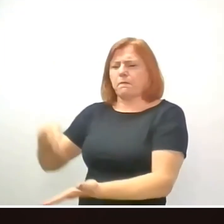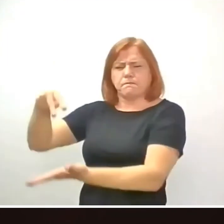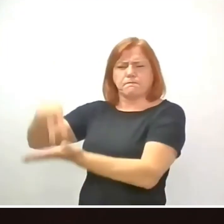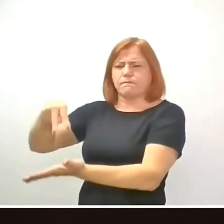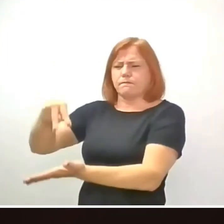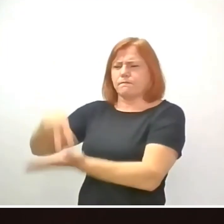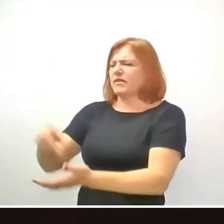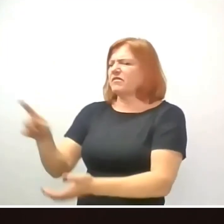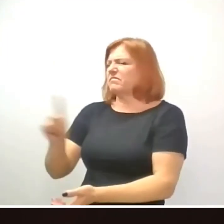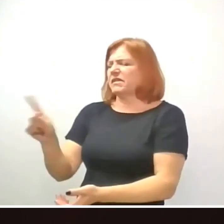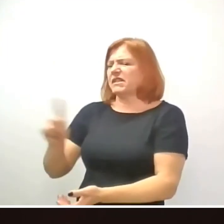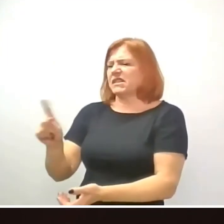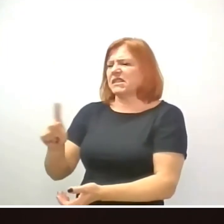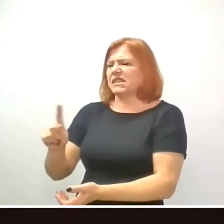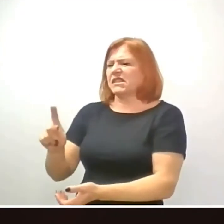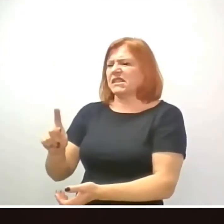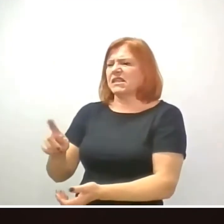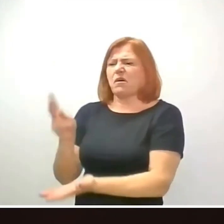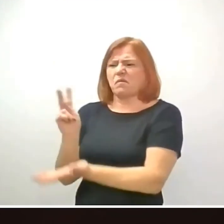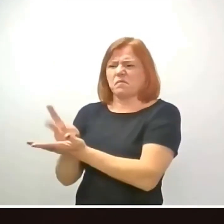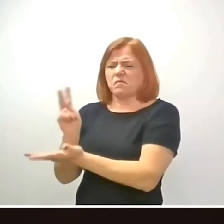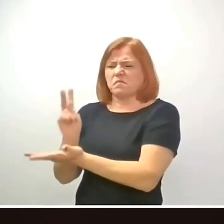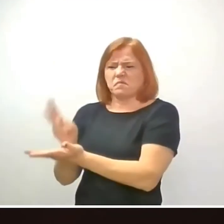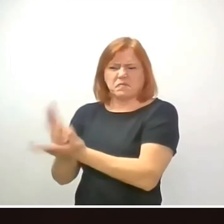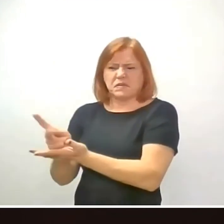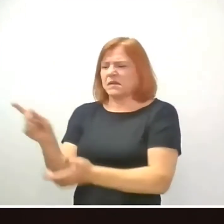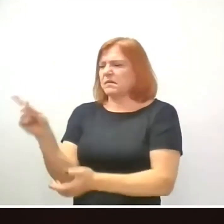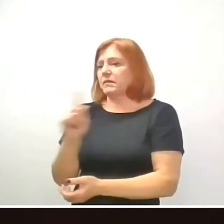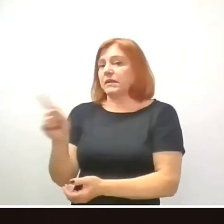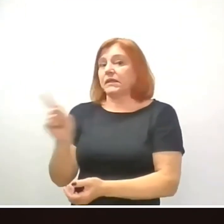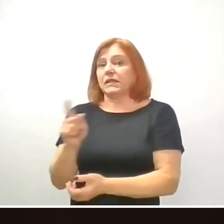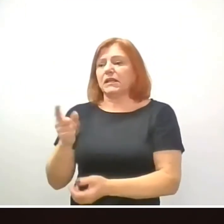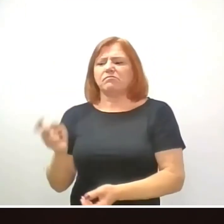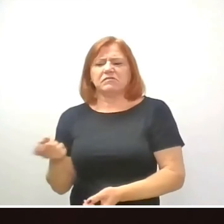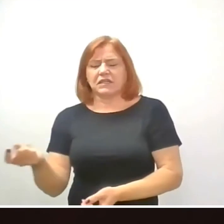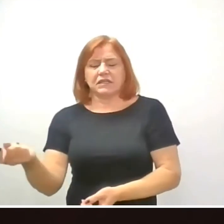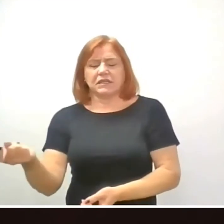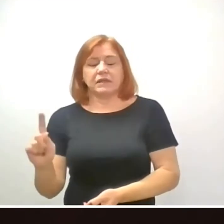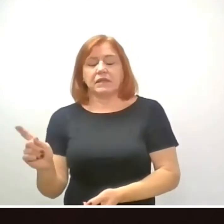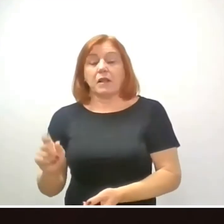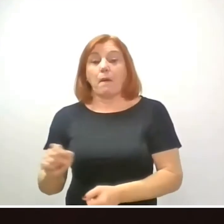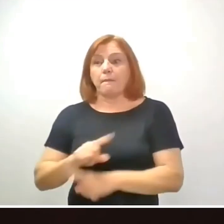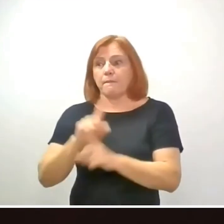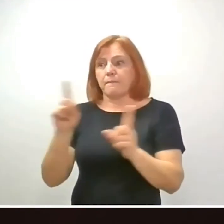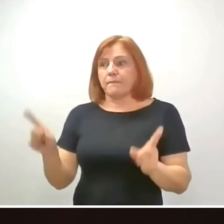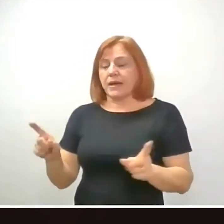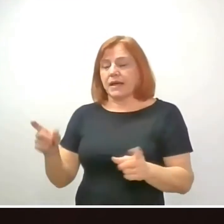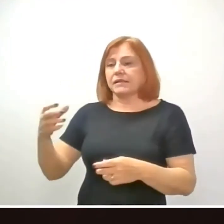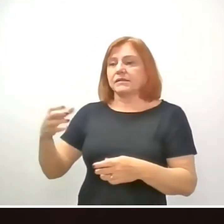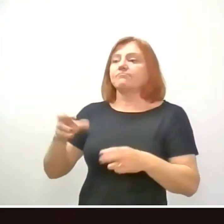dura para sempre. Mas o reino de Cristo durará eternamente. Por